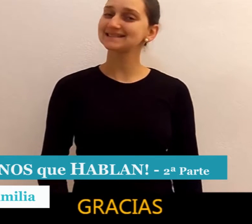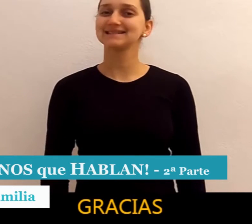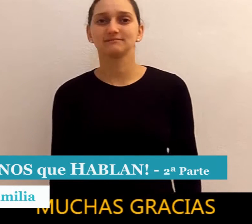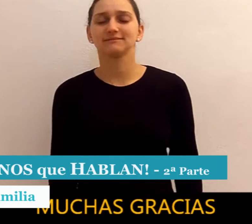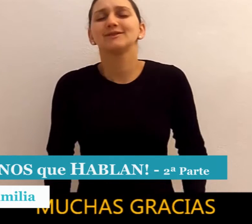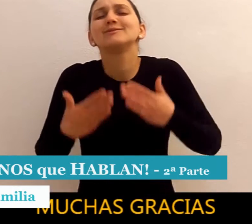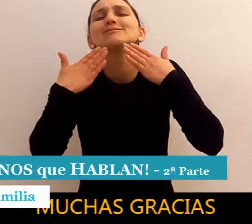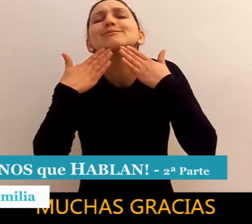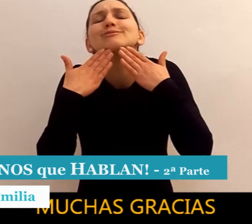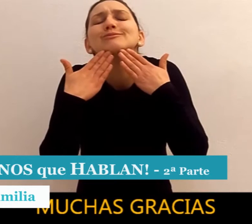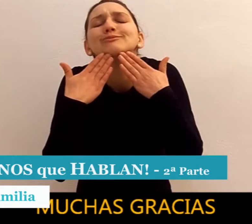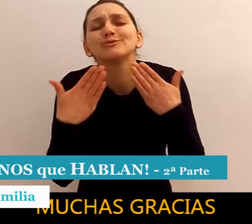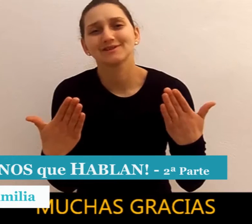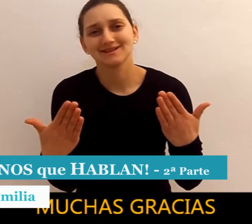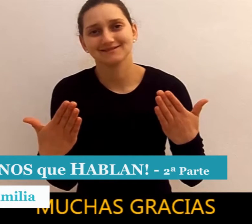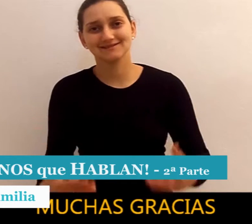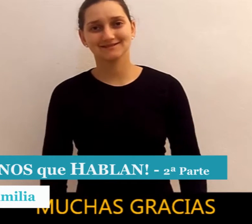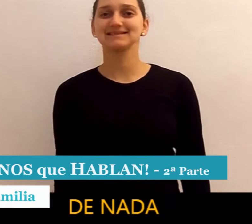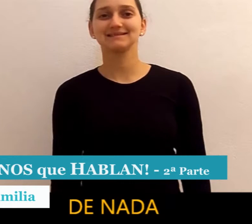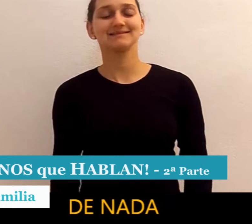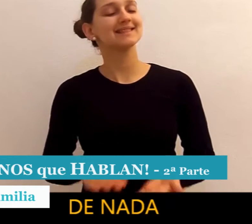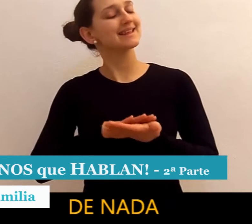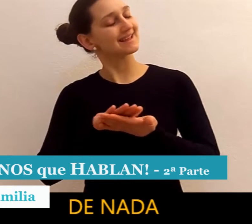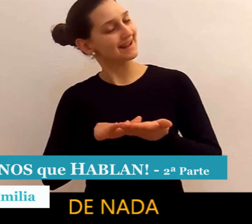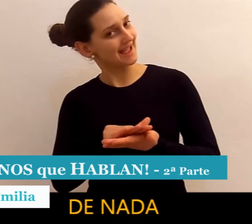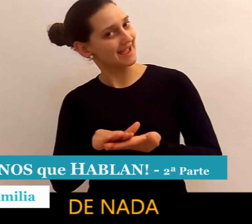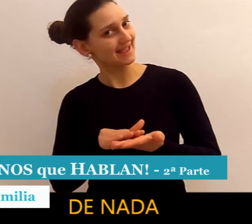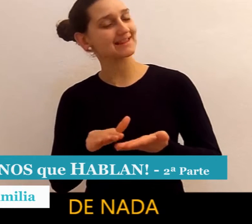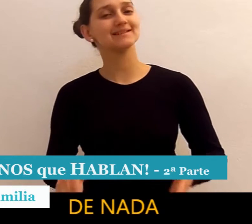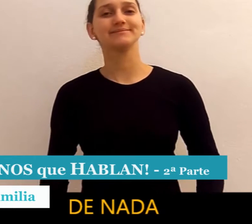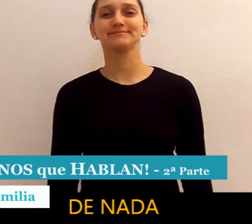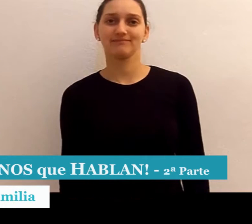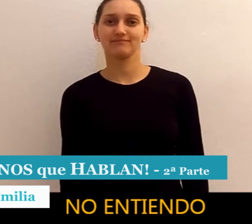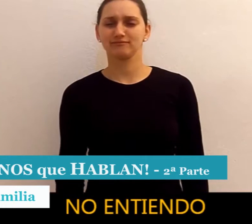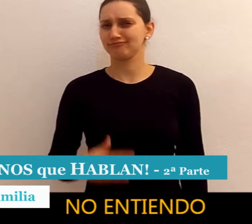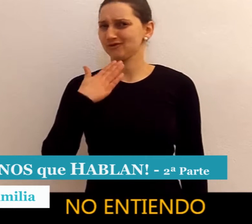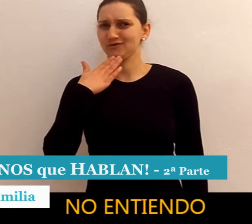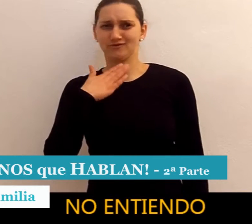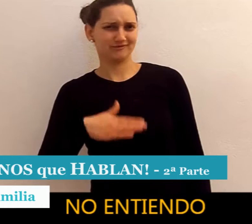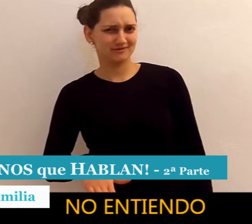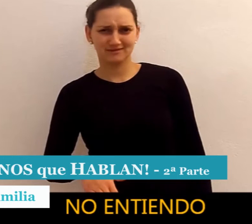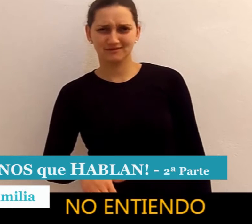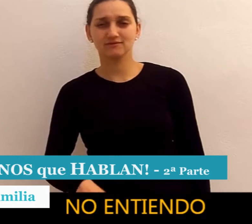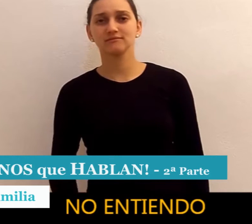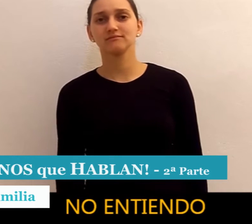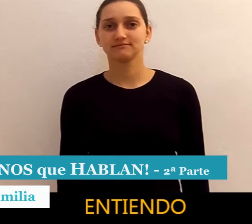ingrávidos y gentiles, como pompas de jamón.